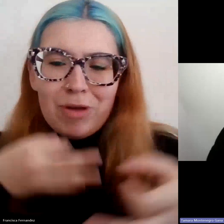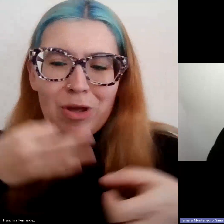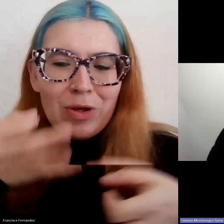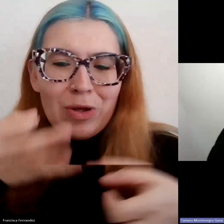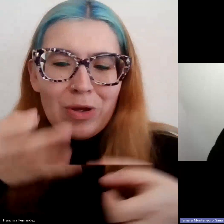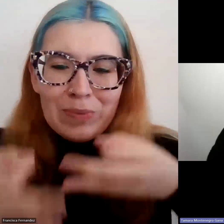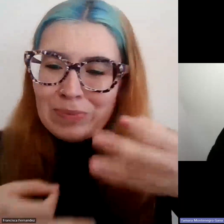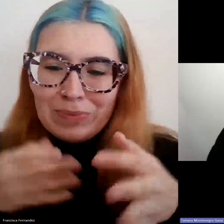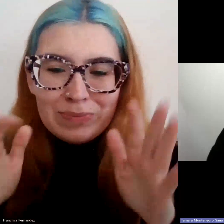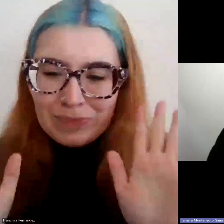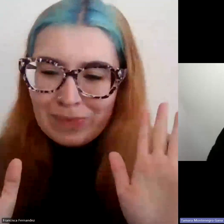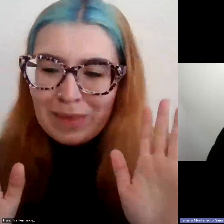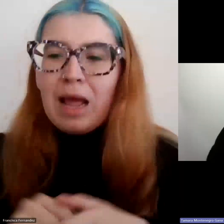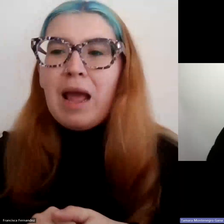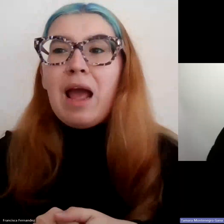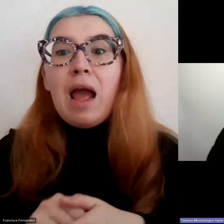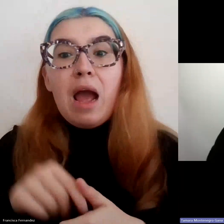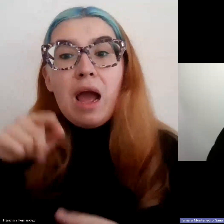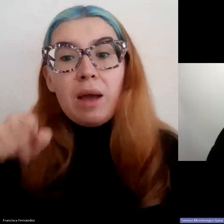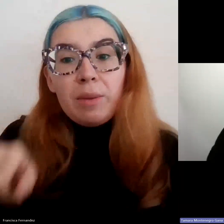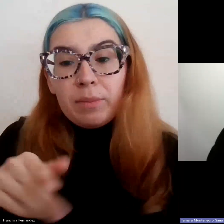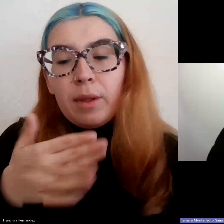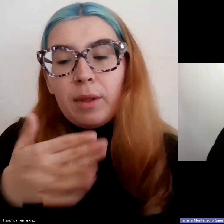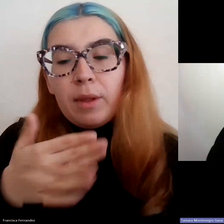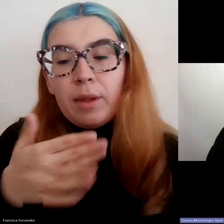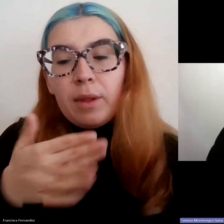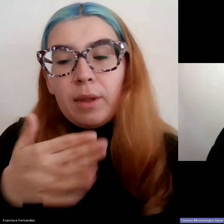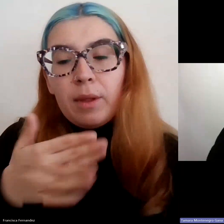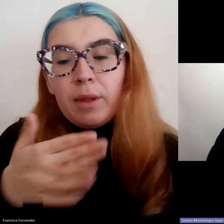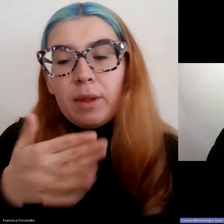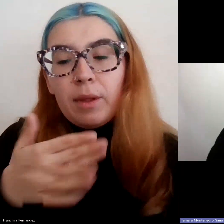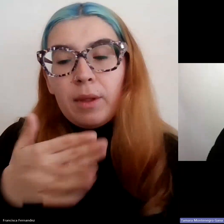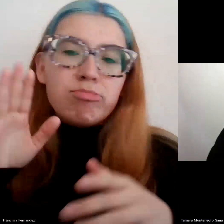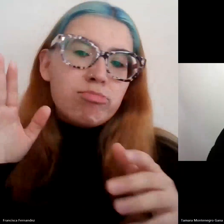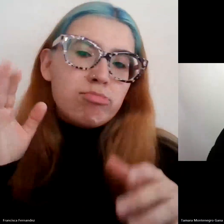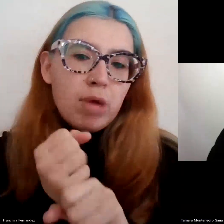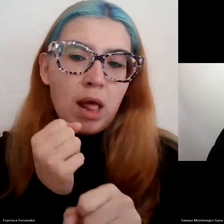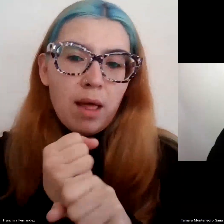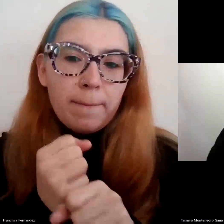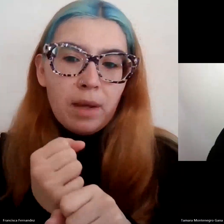qué hacían, no sé, en esas cosas le iba contando.